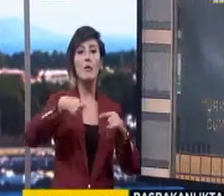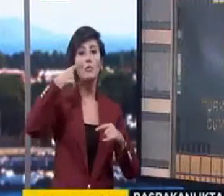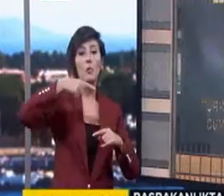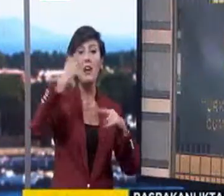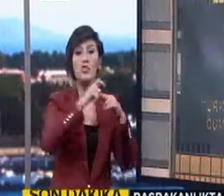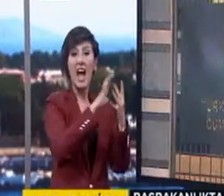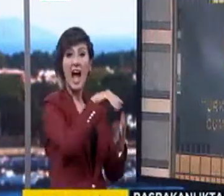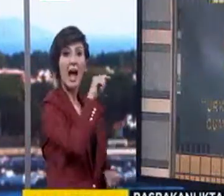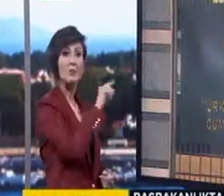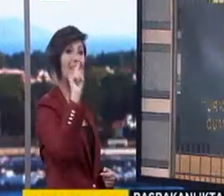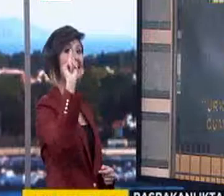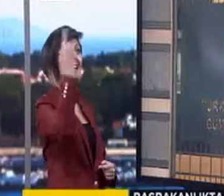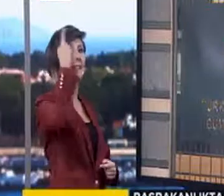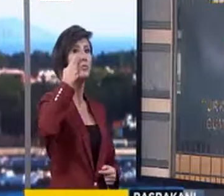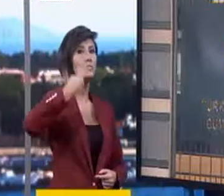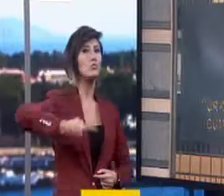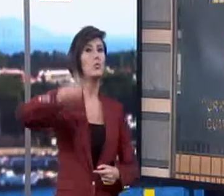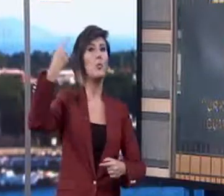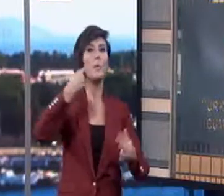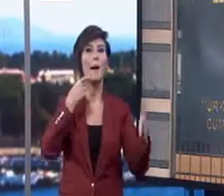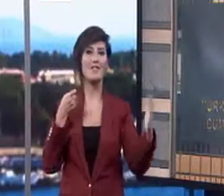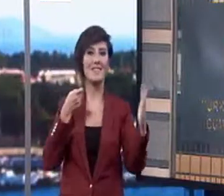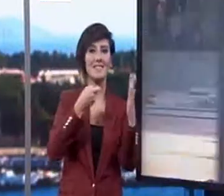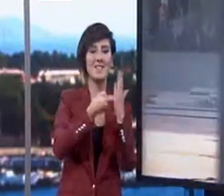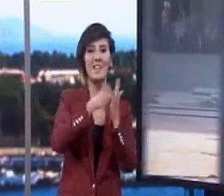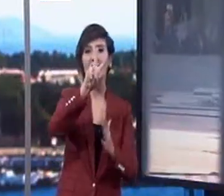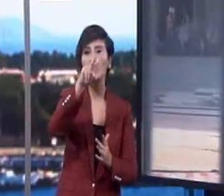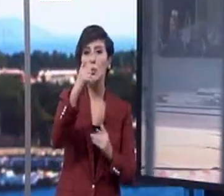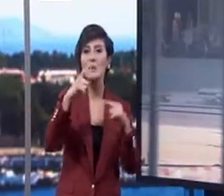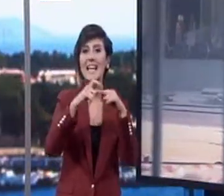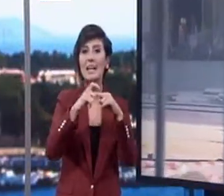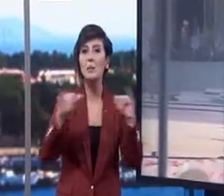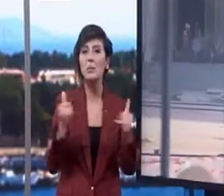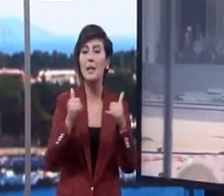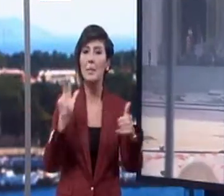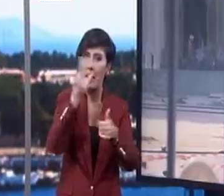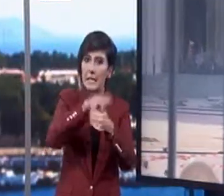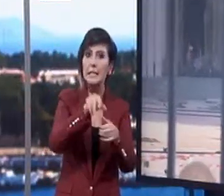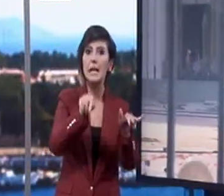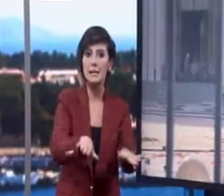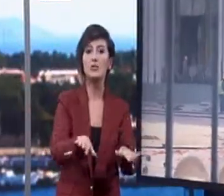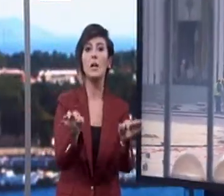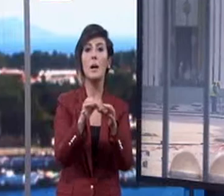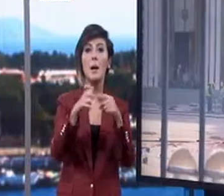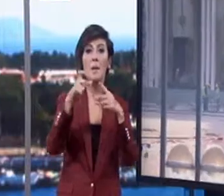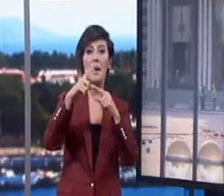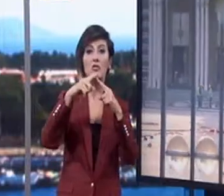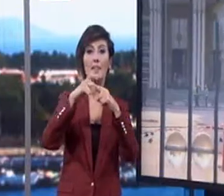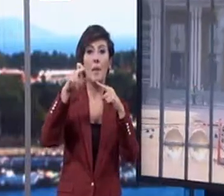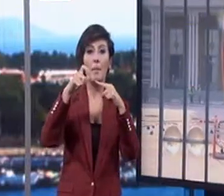Cumhurbaşkanı Recep Tayyip Erdoğan da ilk kez Cumhurbaşkanı sıfatıyla 29 Ekim kutlamalarına katılacak. Beştepe'deki